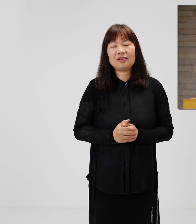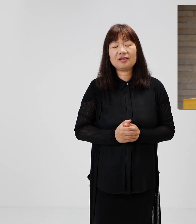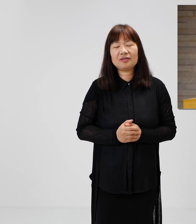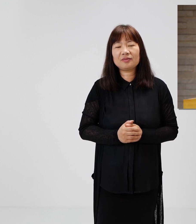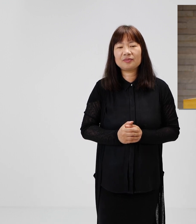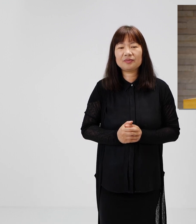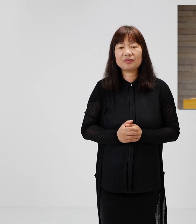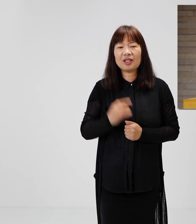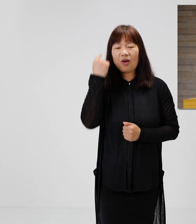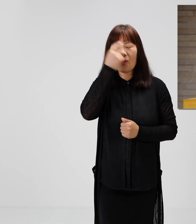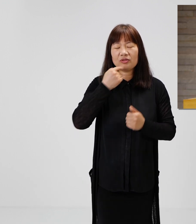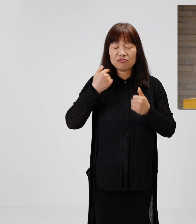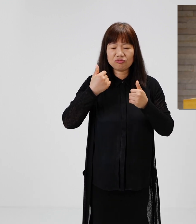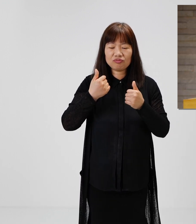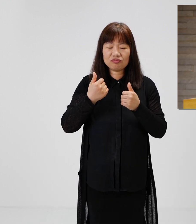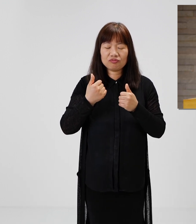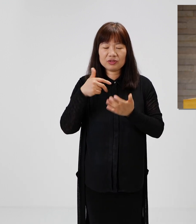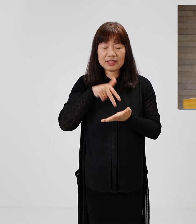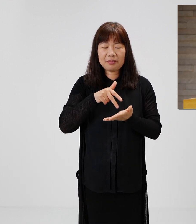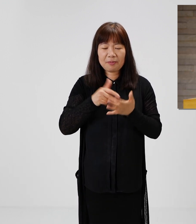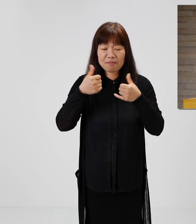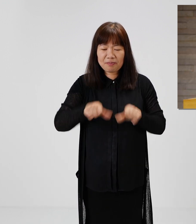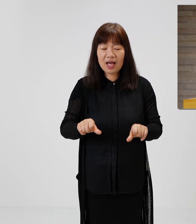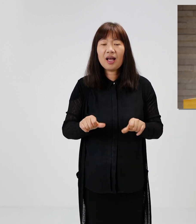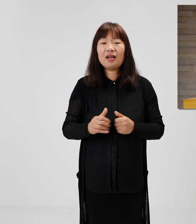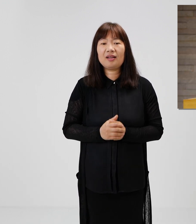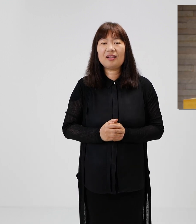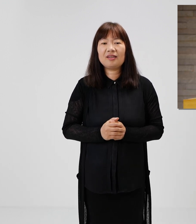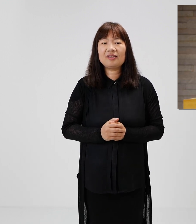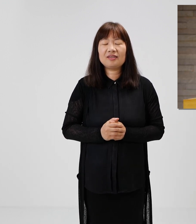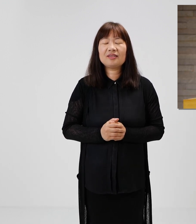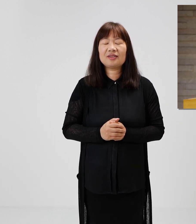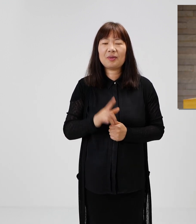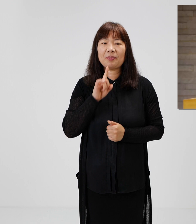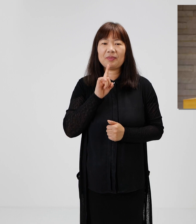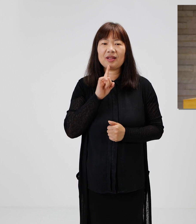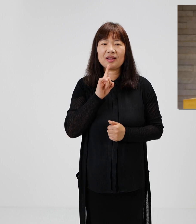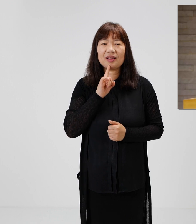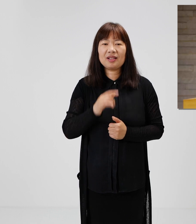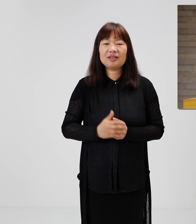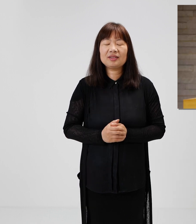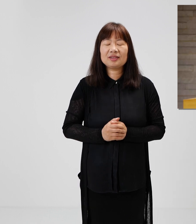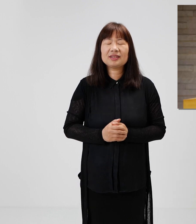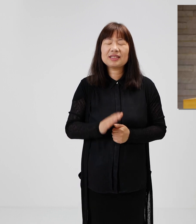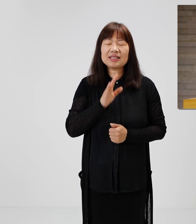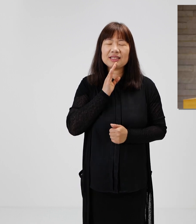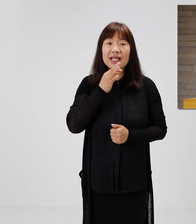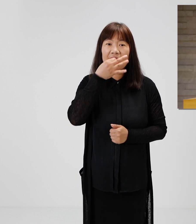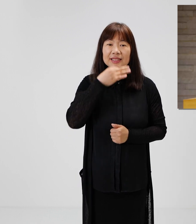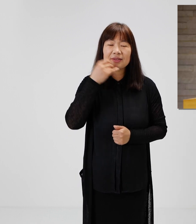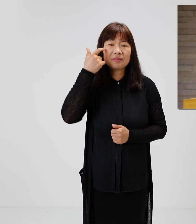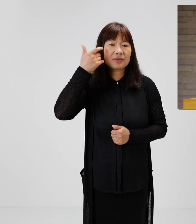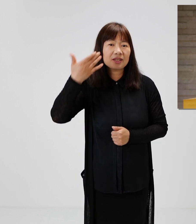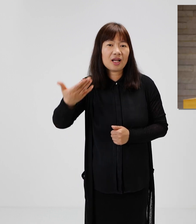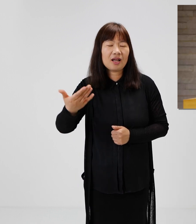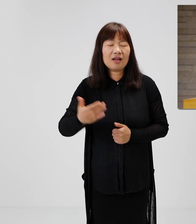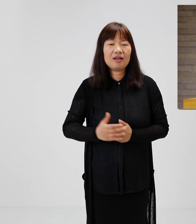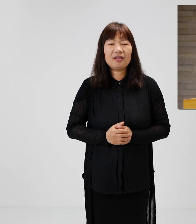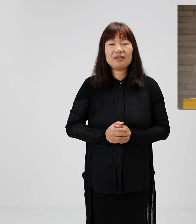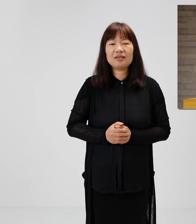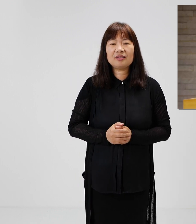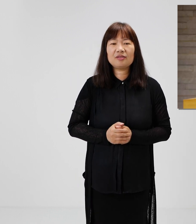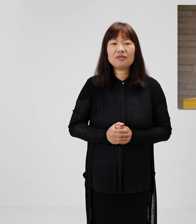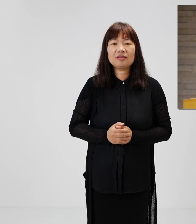면이 서겠습니까? 이렇게 된 거죠. 이건 뭡니까? 실리입니까? 아니면